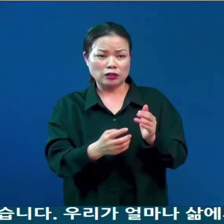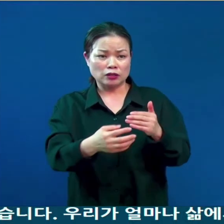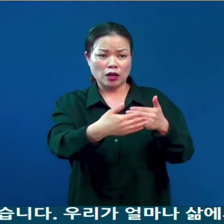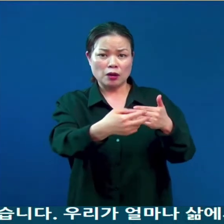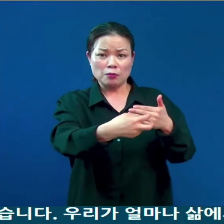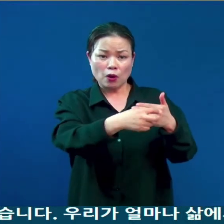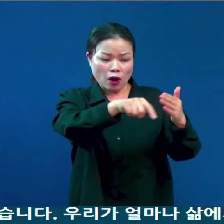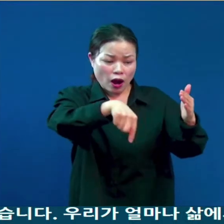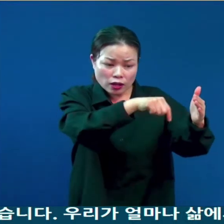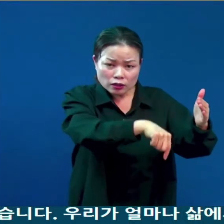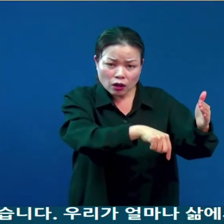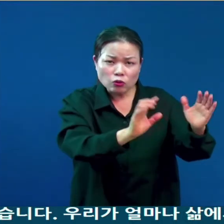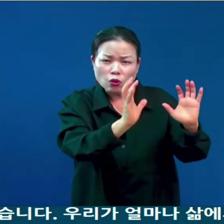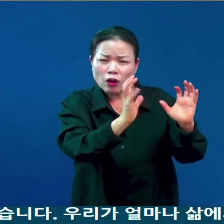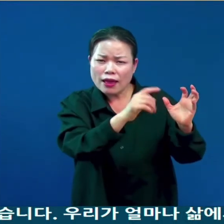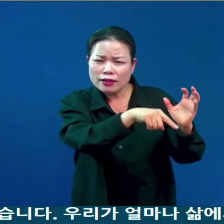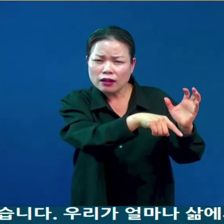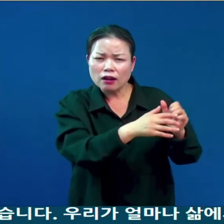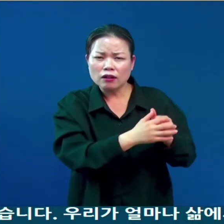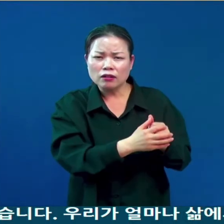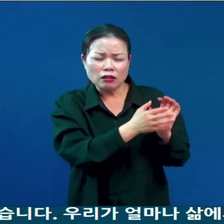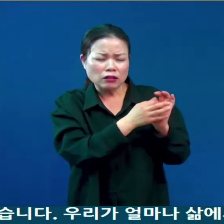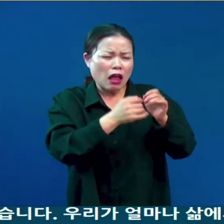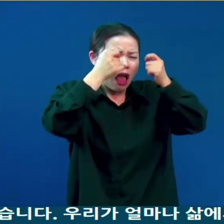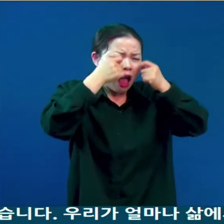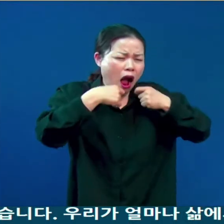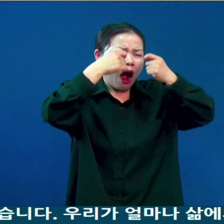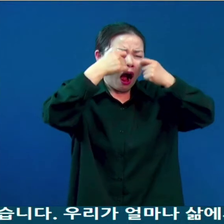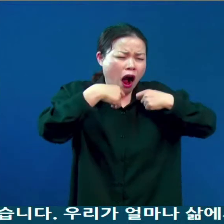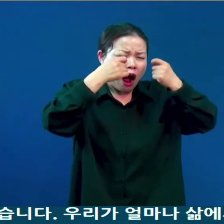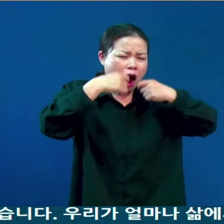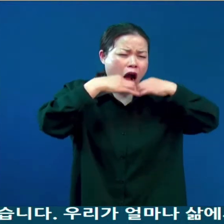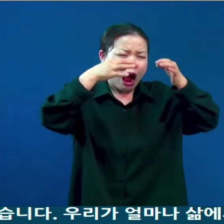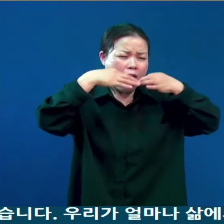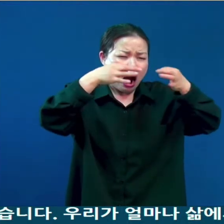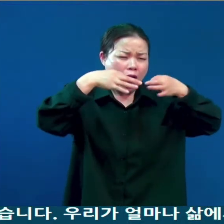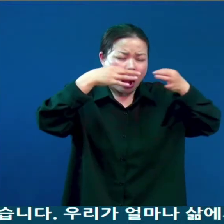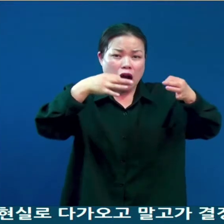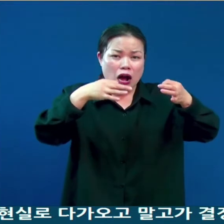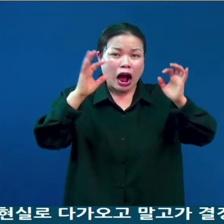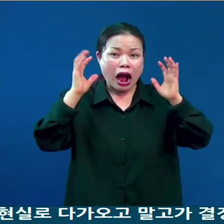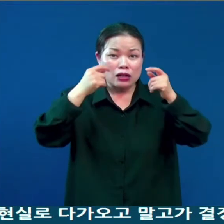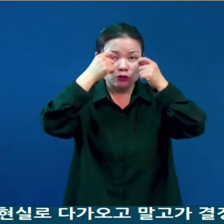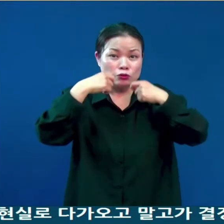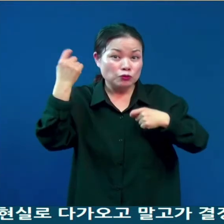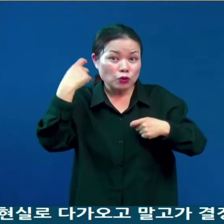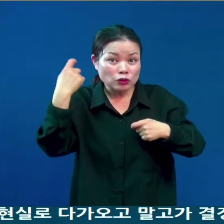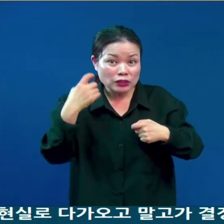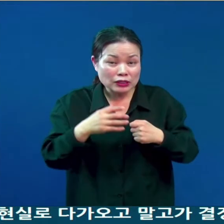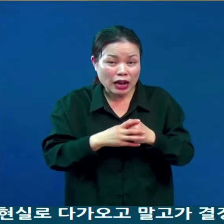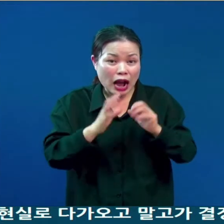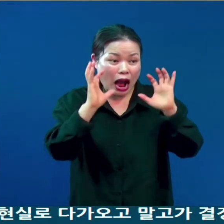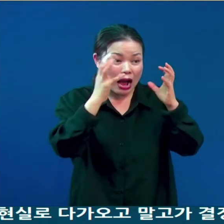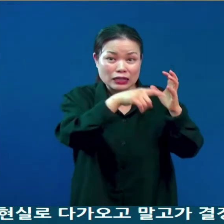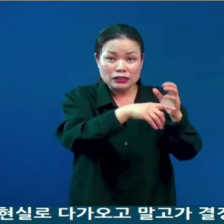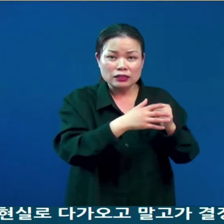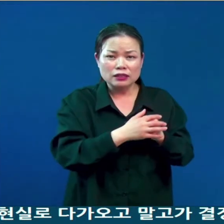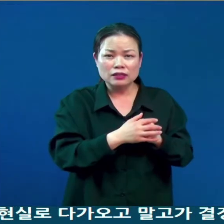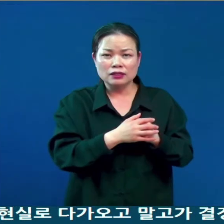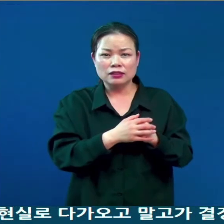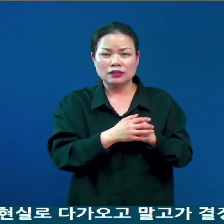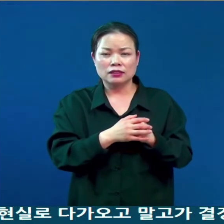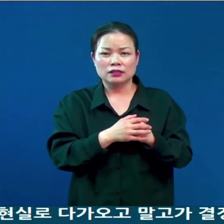안쪽에서 어떤 아기가 계속 우는 거예요. 근데 여러분들 그 아이들 울음소리 보면 이 아이가